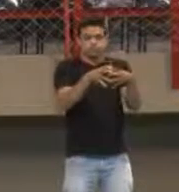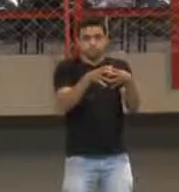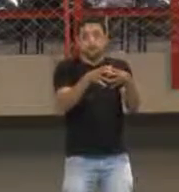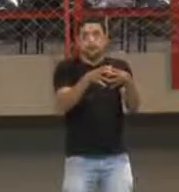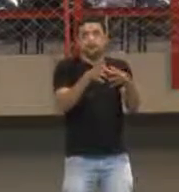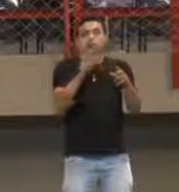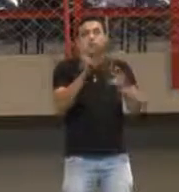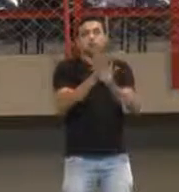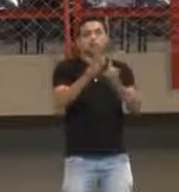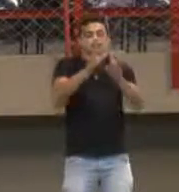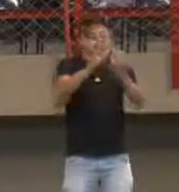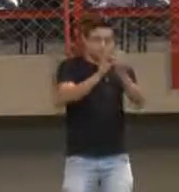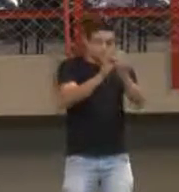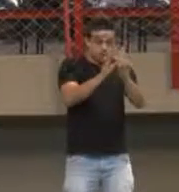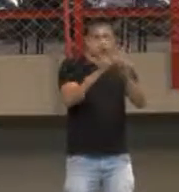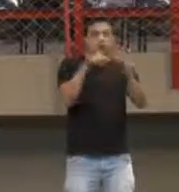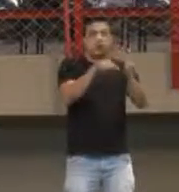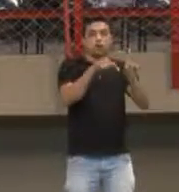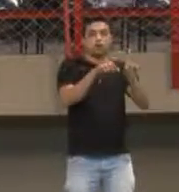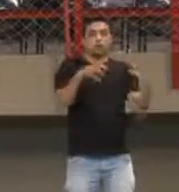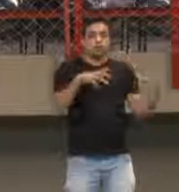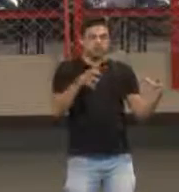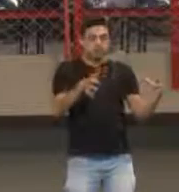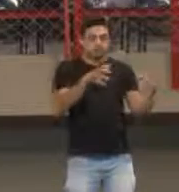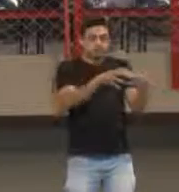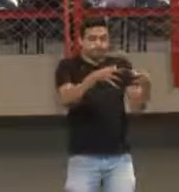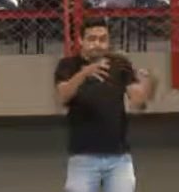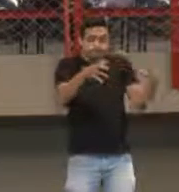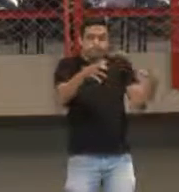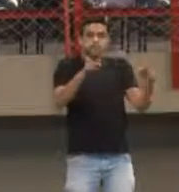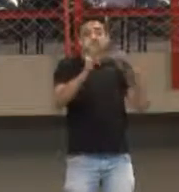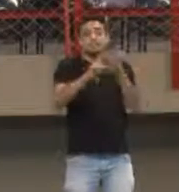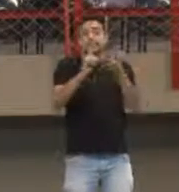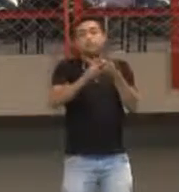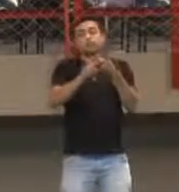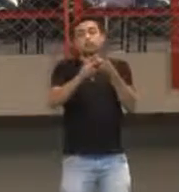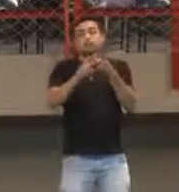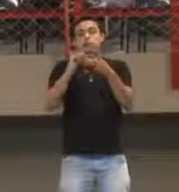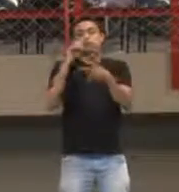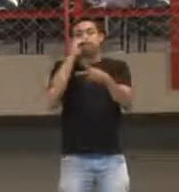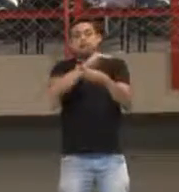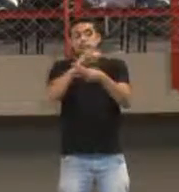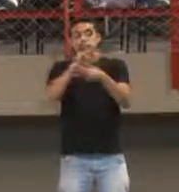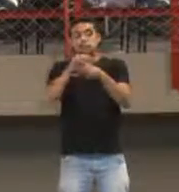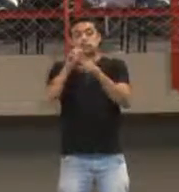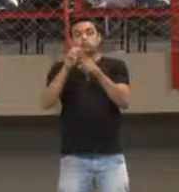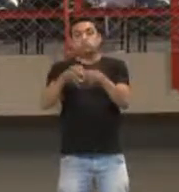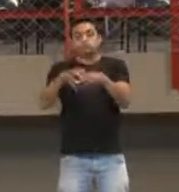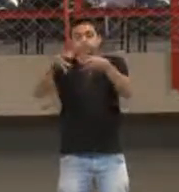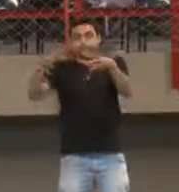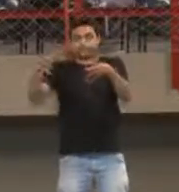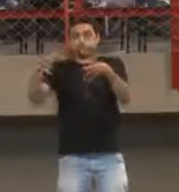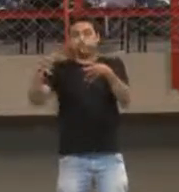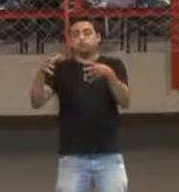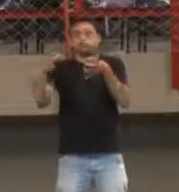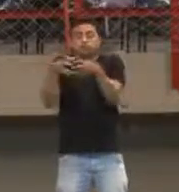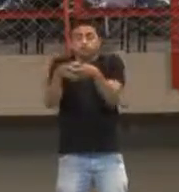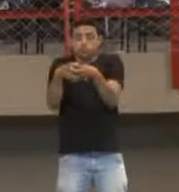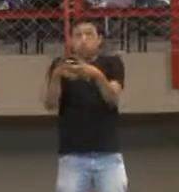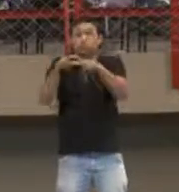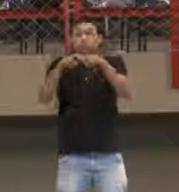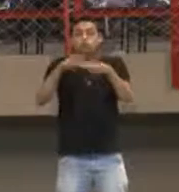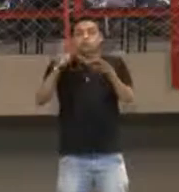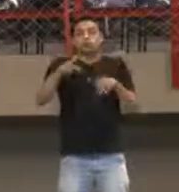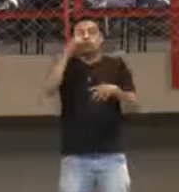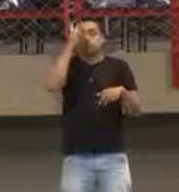Em temperaturas mais baixas, ele aumenta o volume. Em temperaturas mais altas, acontece o contrário. Mas o pessoal